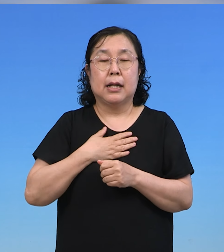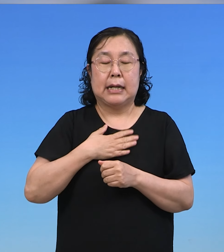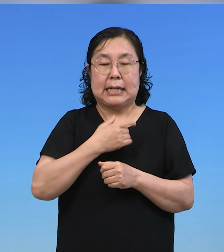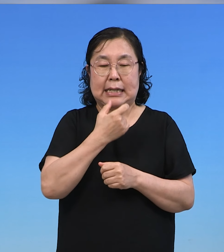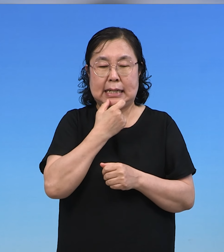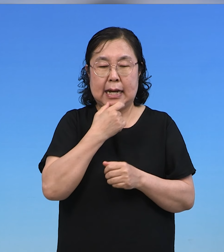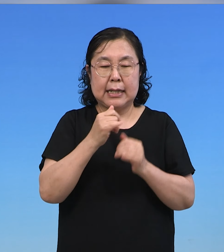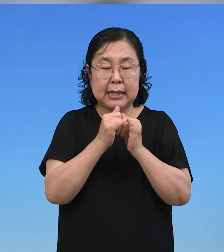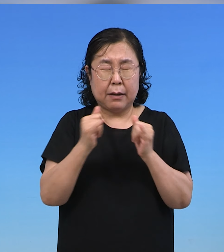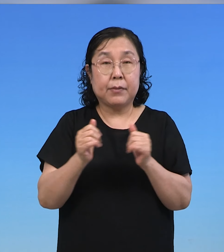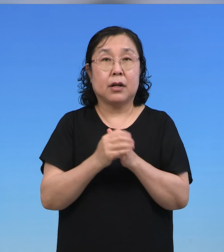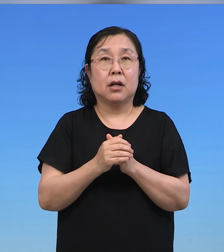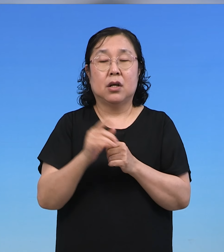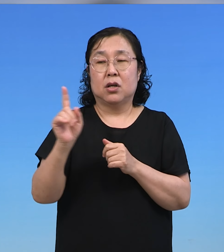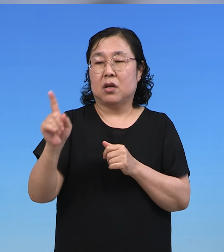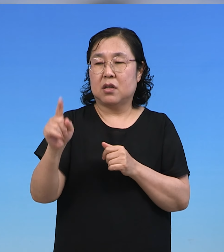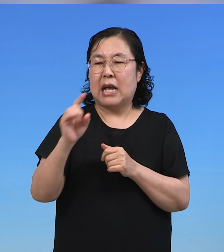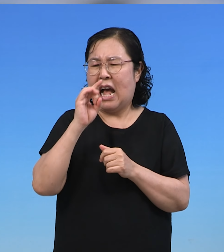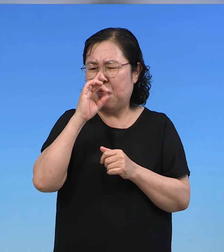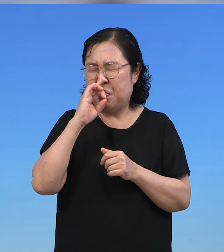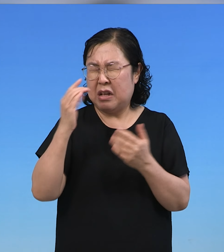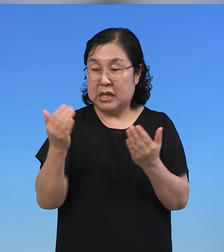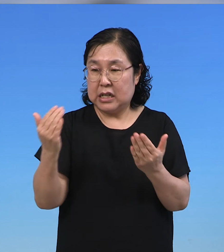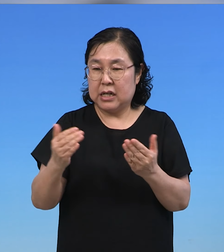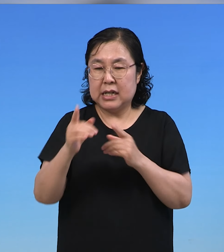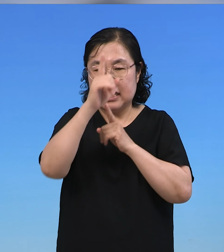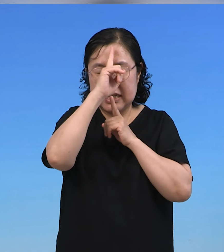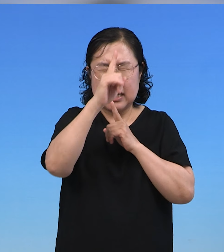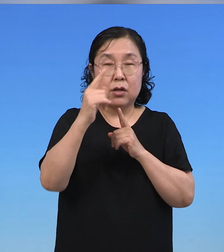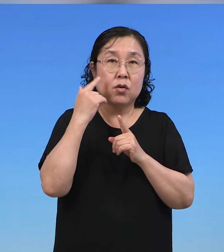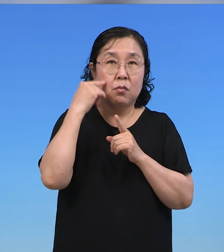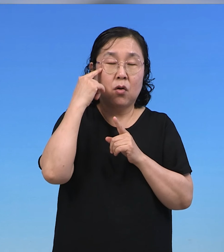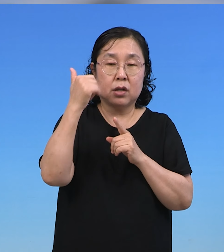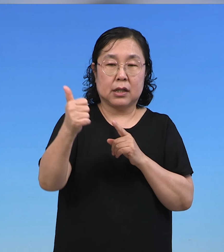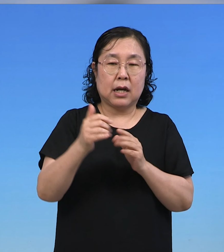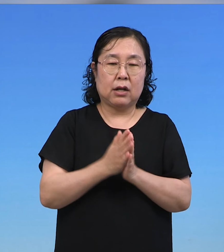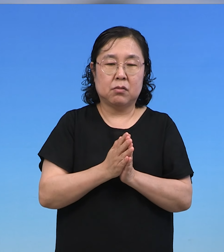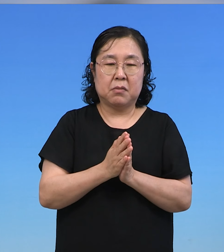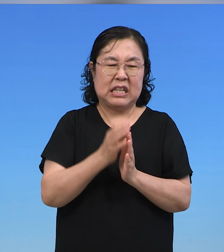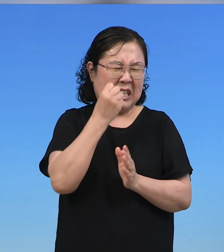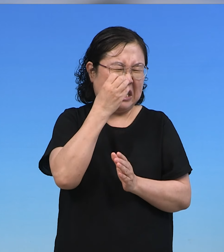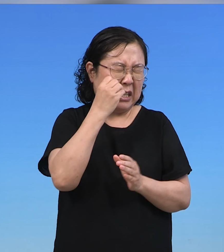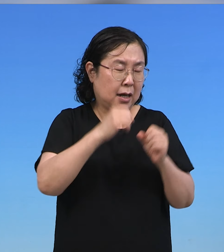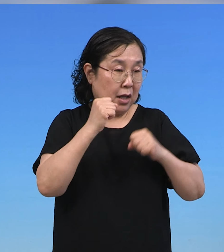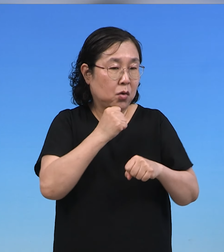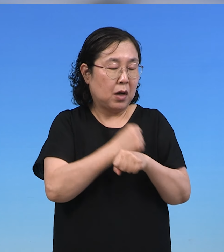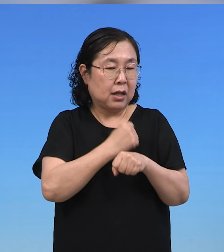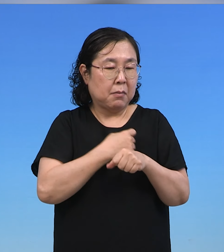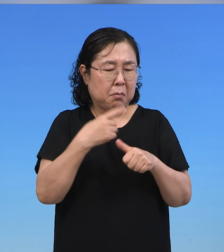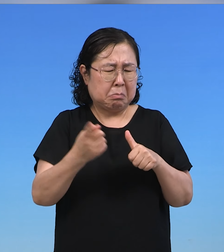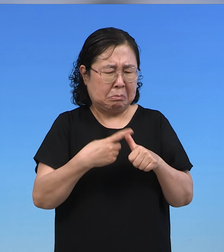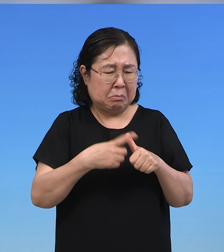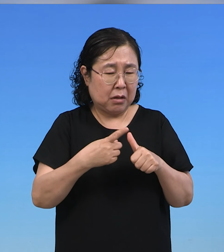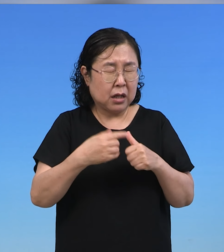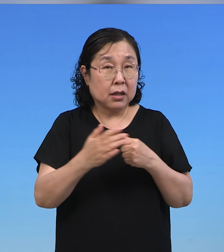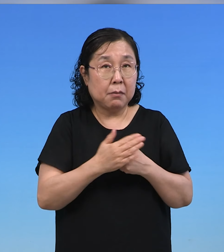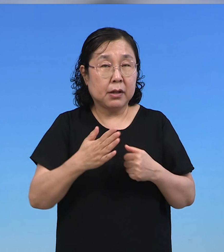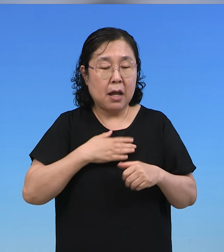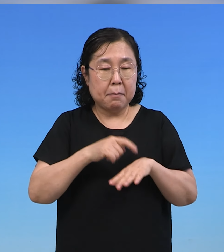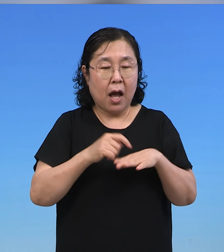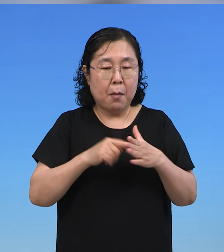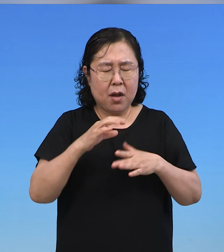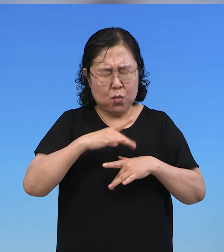싫어하는 안티들은 저거 되지도 않을 것 가지고 이찬수 목사 저거 지금 별짓을 다 한다고 이러니까 저도